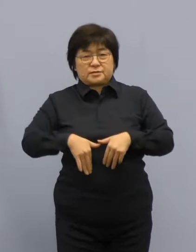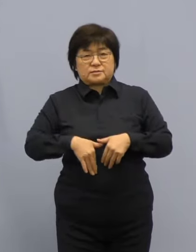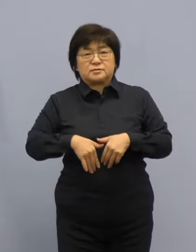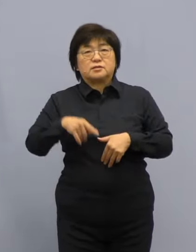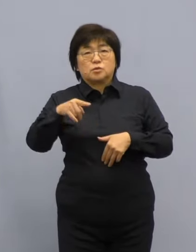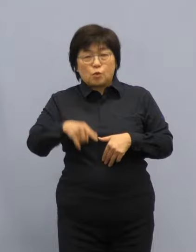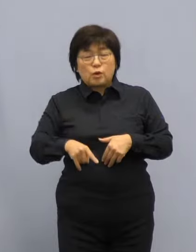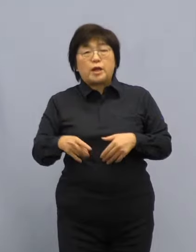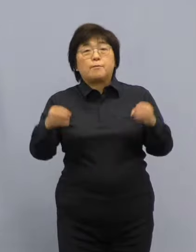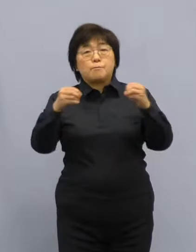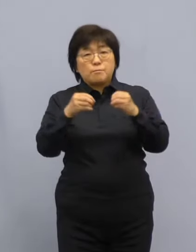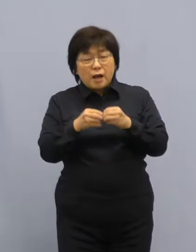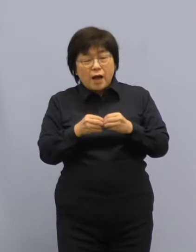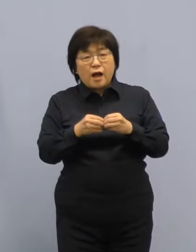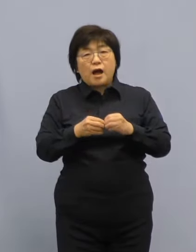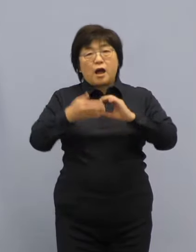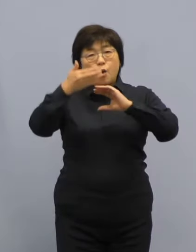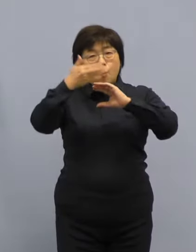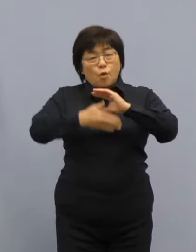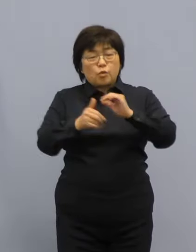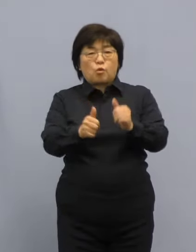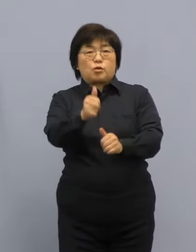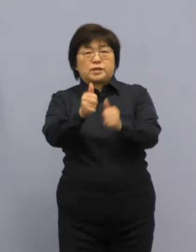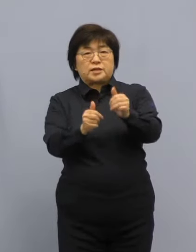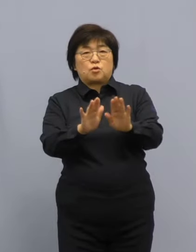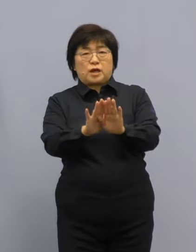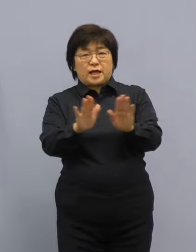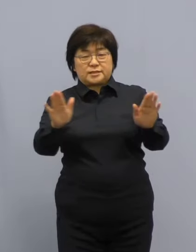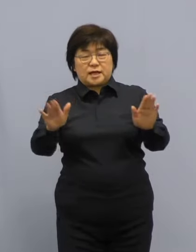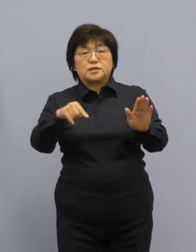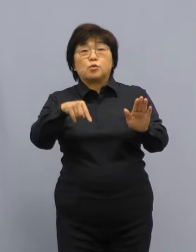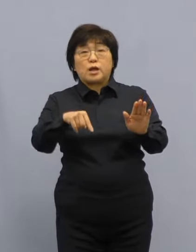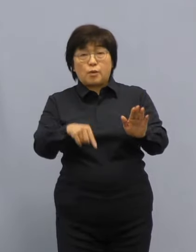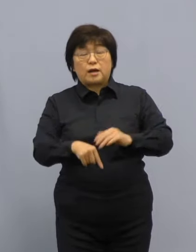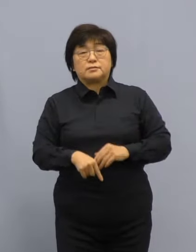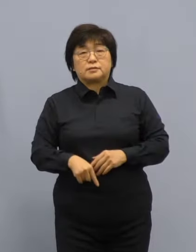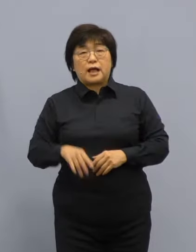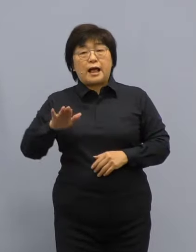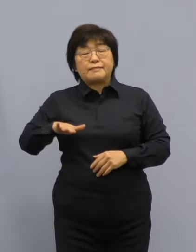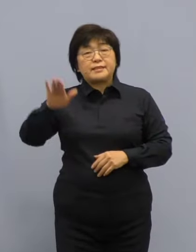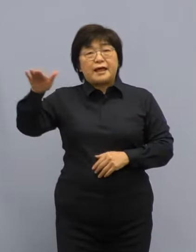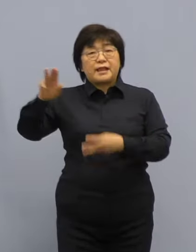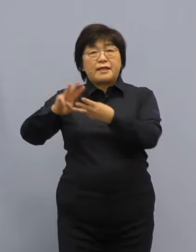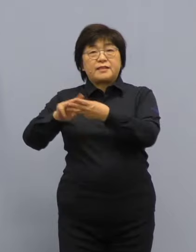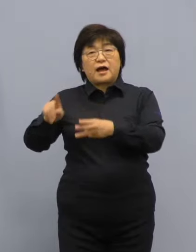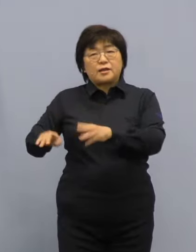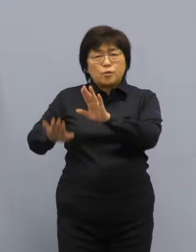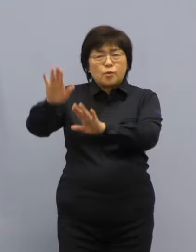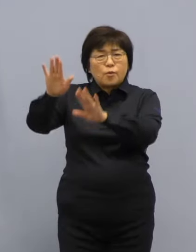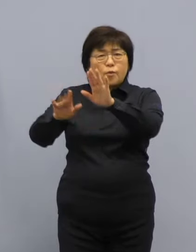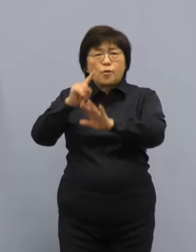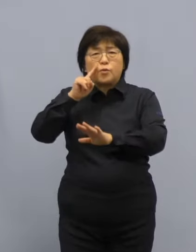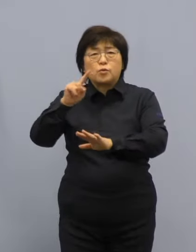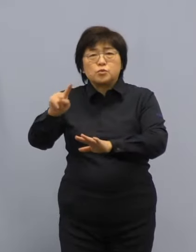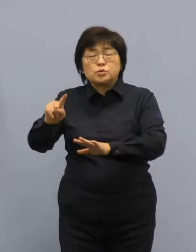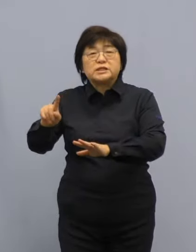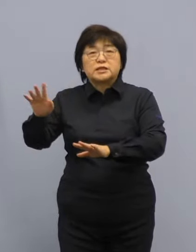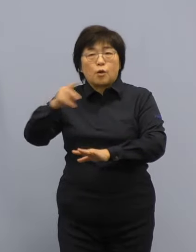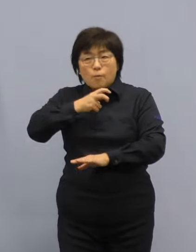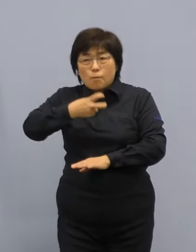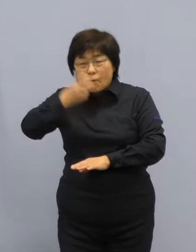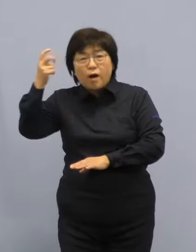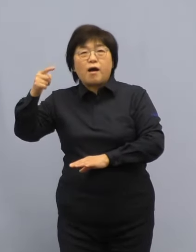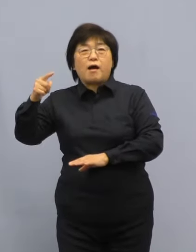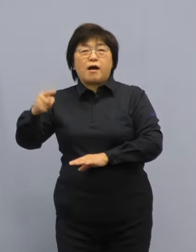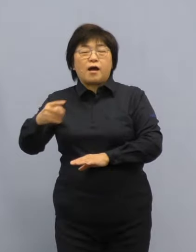トコンテストを開催をいたします。本キャンペーンは棚田などの農村風景を見つけることで